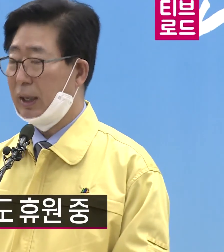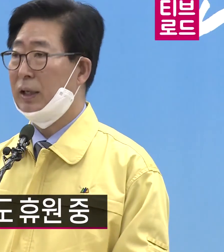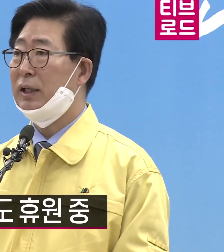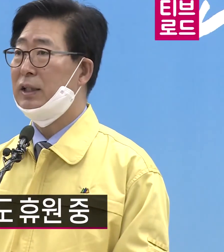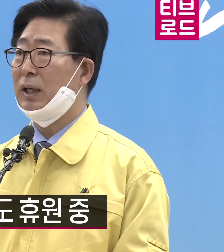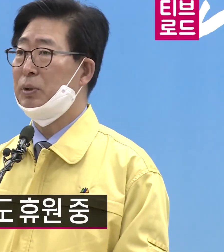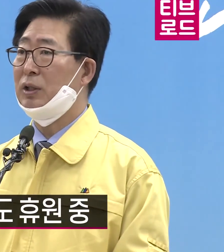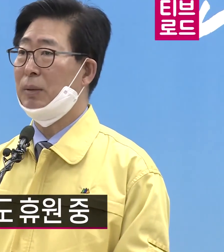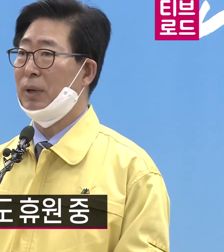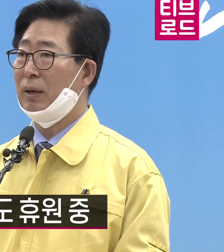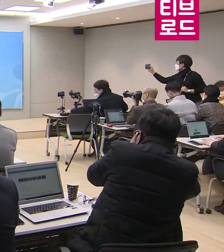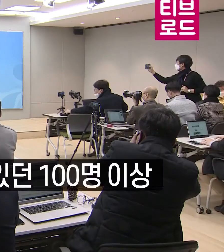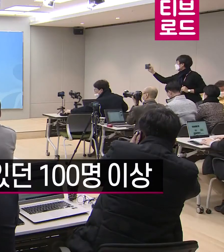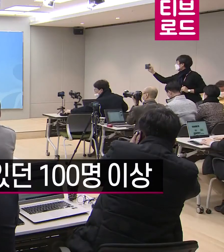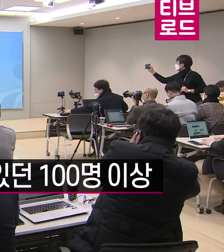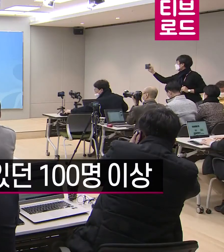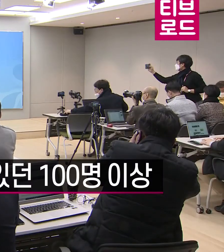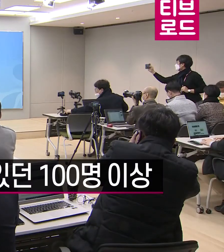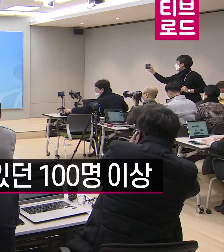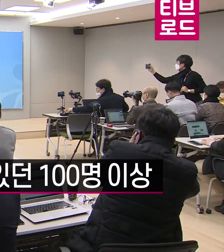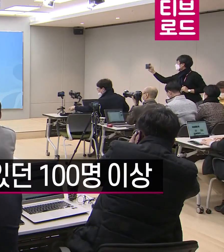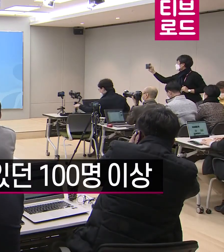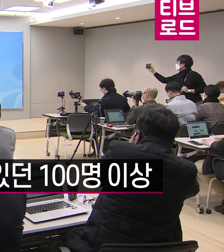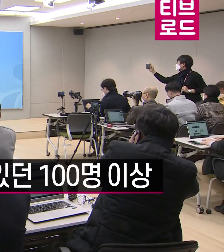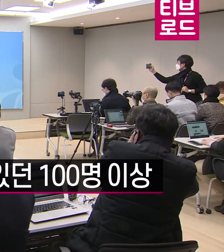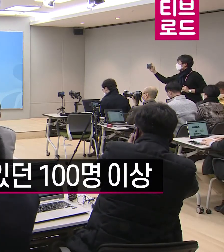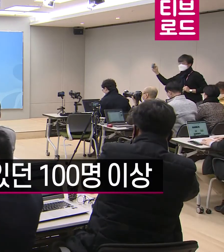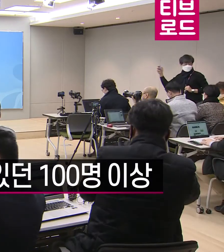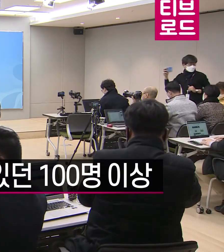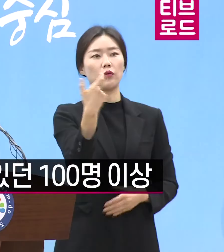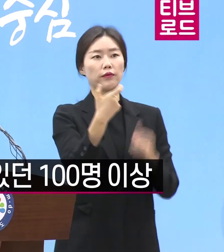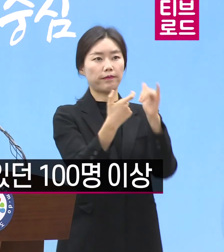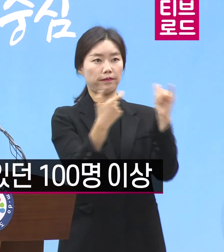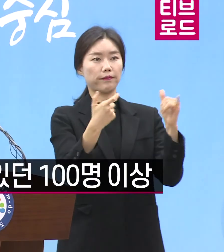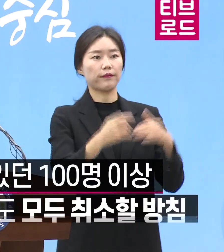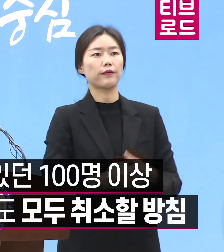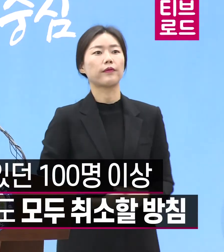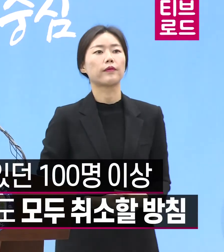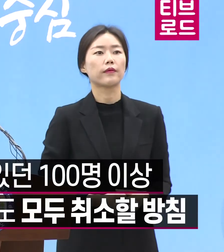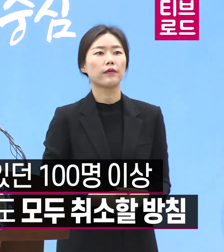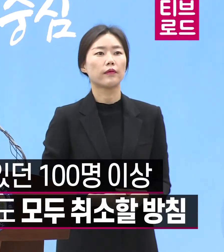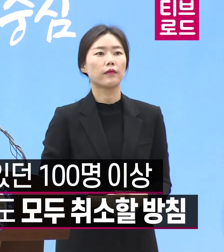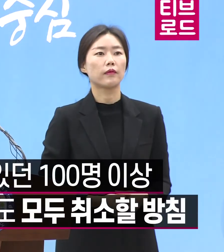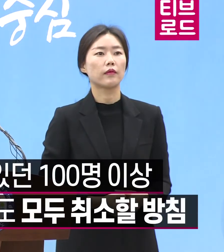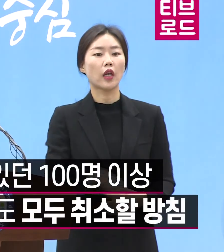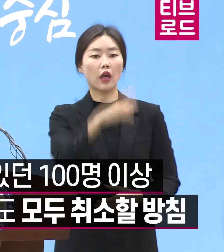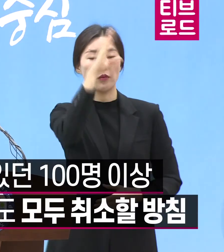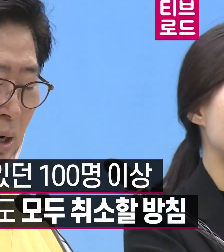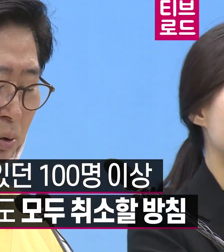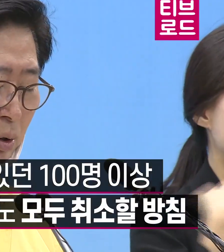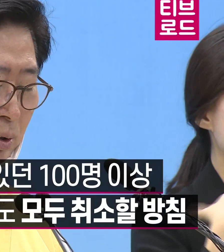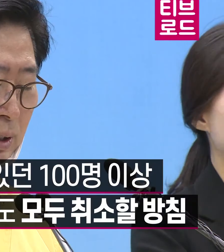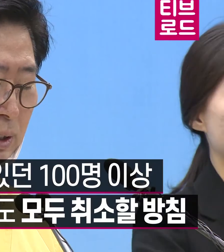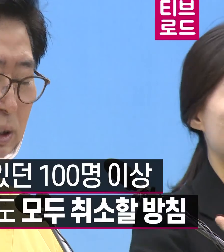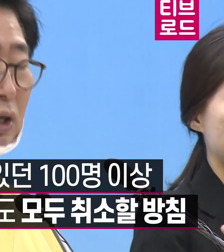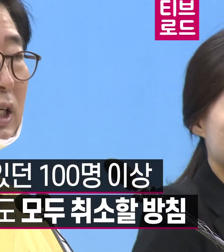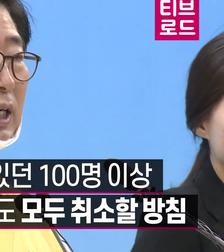곳도 휴원 중입니다. 이 밖에 이달 중에 예정돼 있던 100명 이상이 모이는 행사에 대해서도